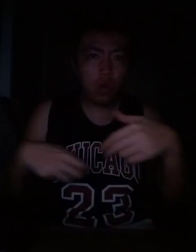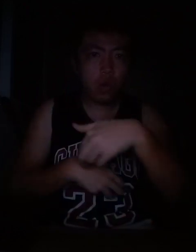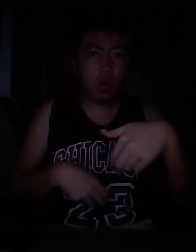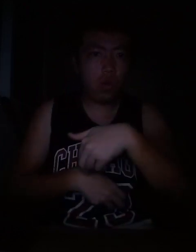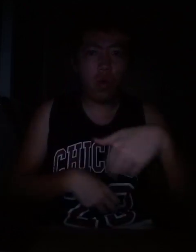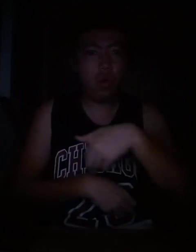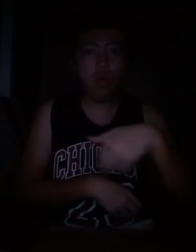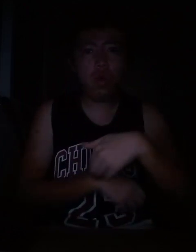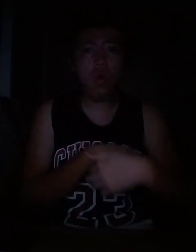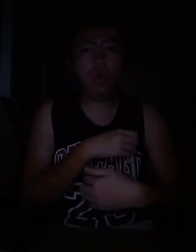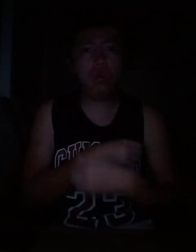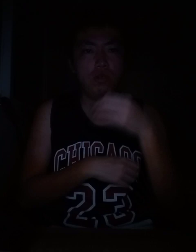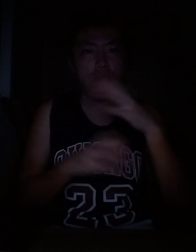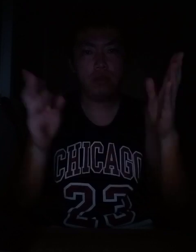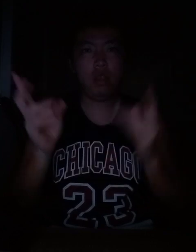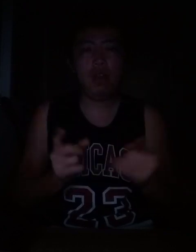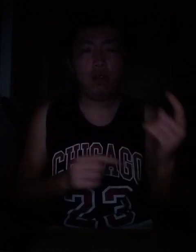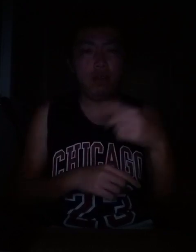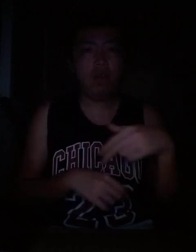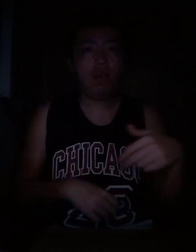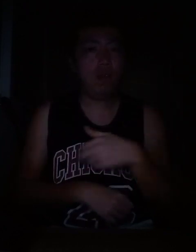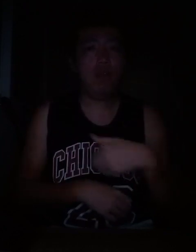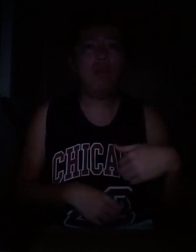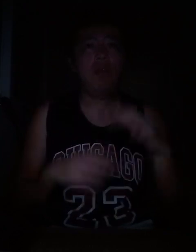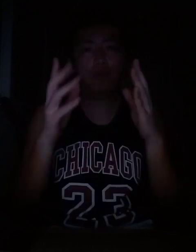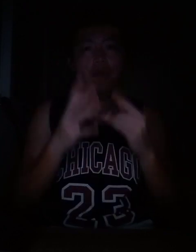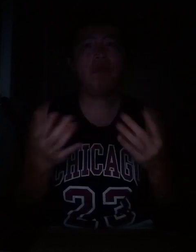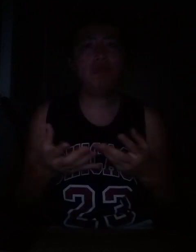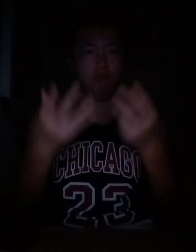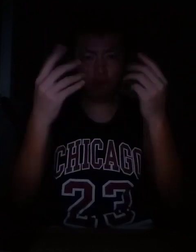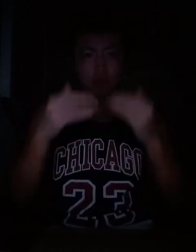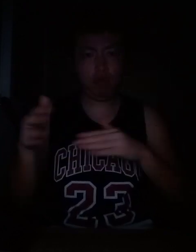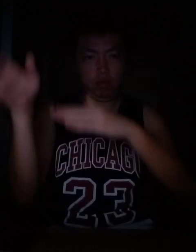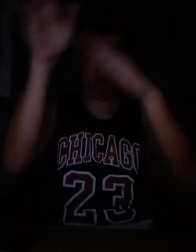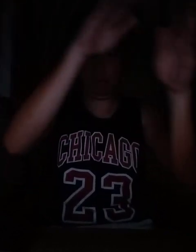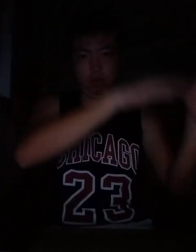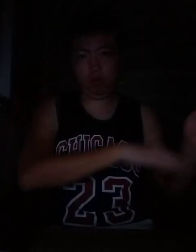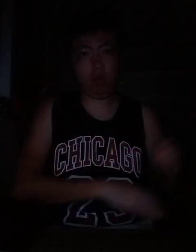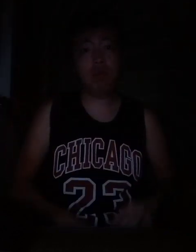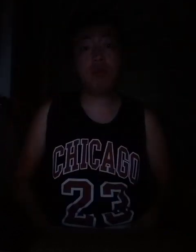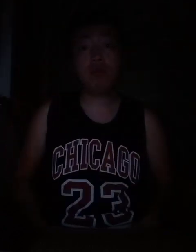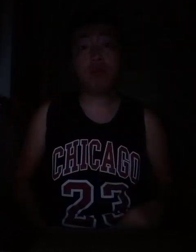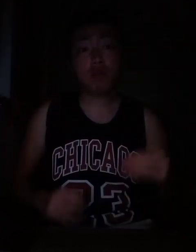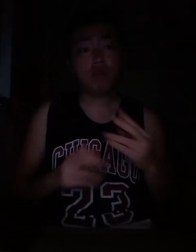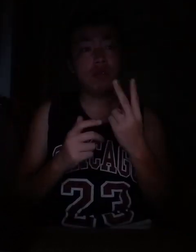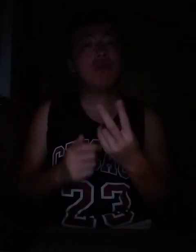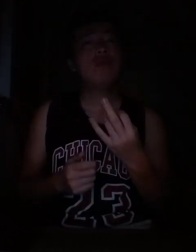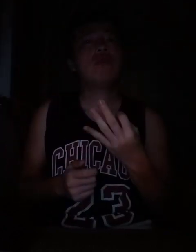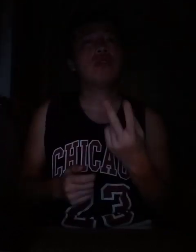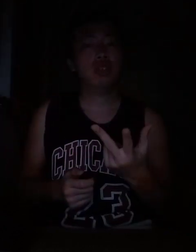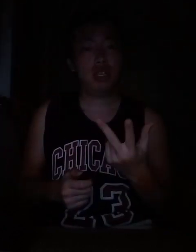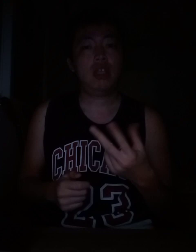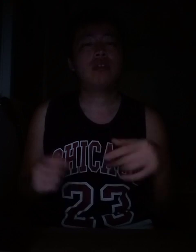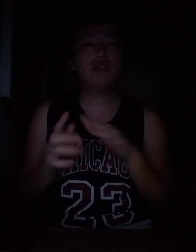간접 사업비를 모두 합하면 10조 원이 훌쩍 넘습니다. 남북도로는 2023 잼버리 대회 개최 이전 개통을